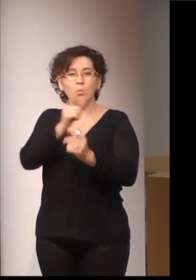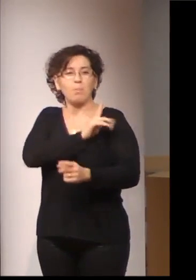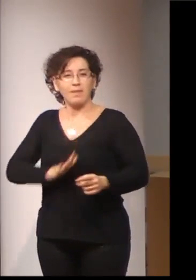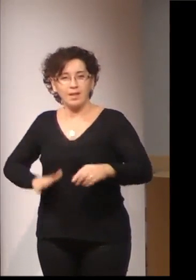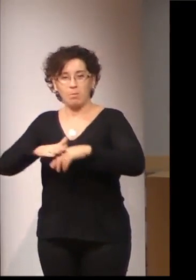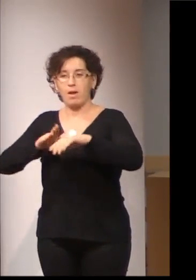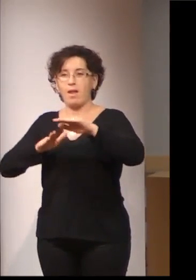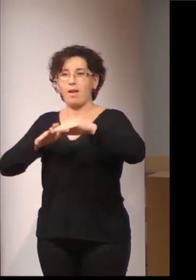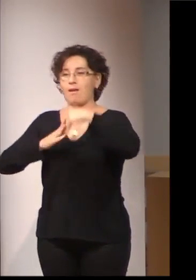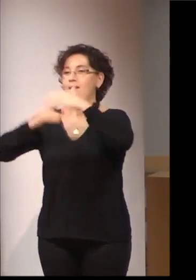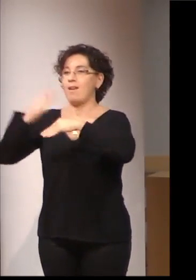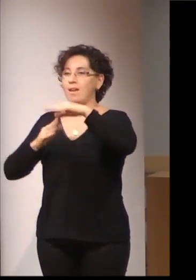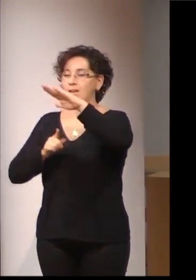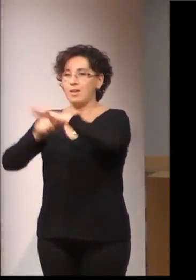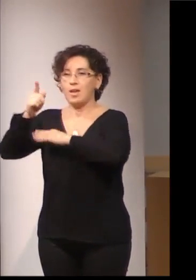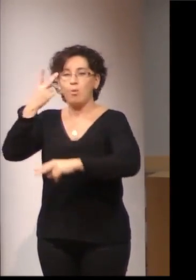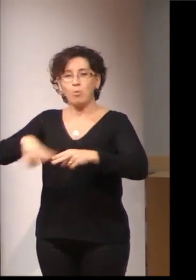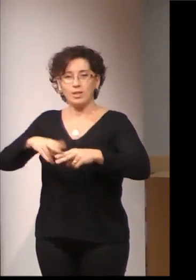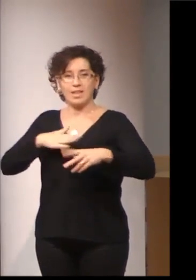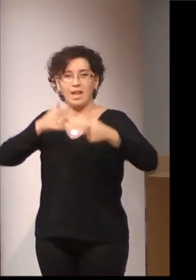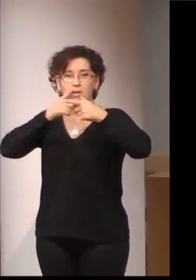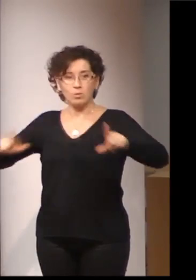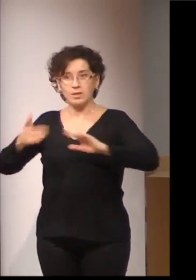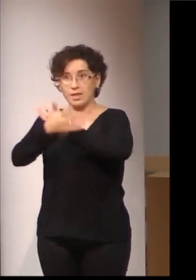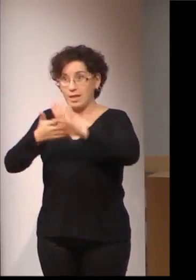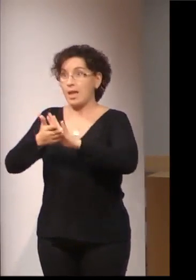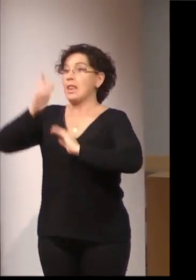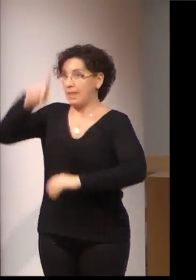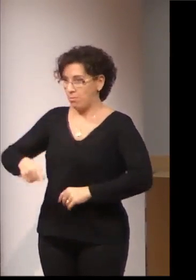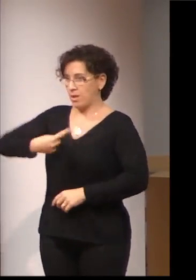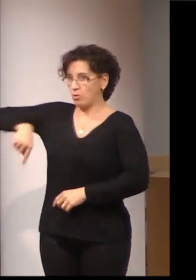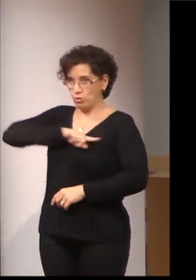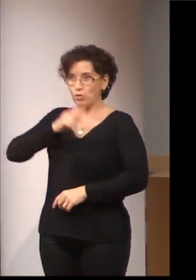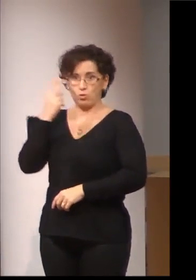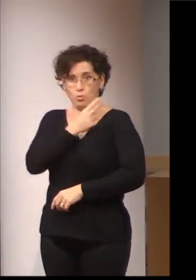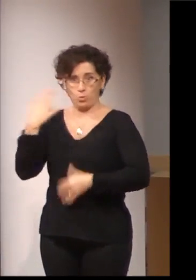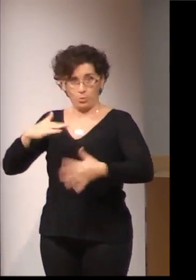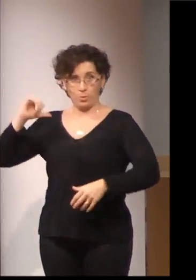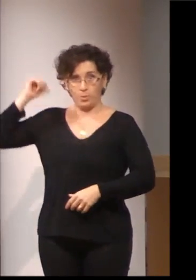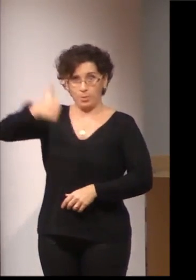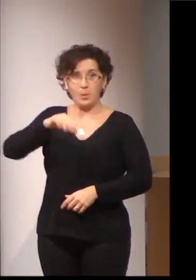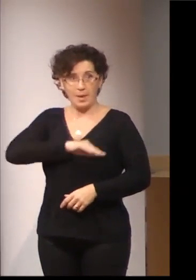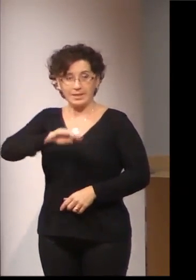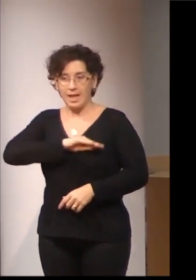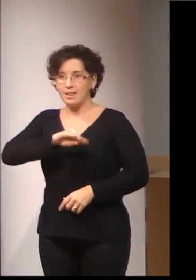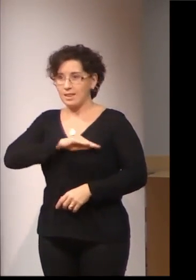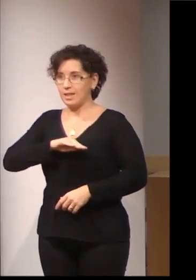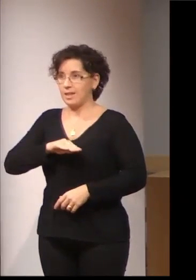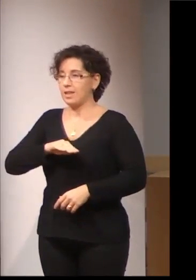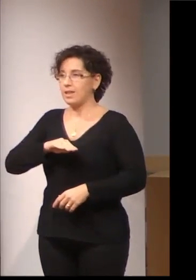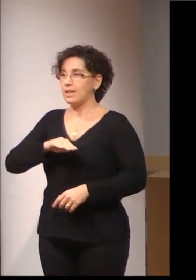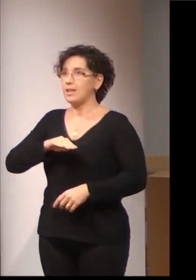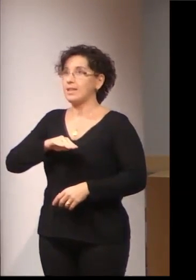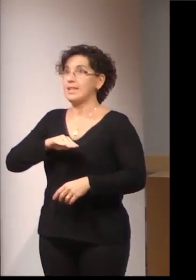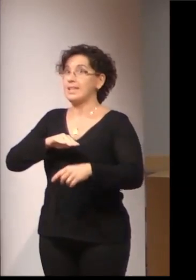en políticas de normalización lingüística de las lenguas de signos españolas y es algo en lo que estamos seriamente comprometidos en este momento y que será lo que